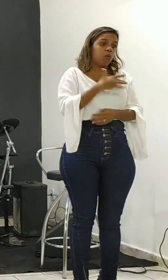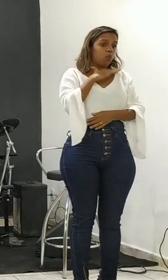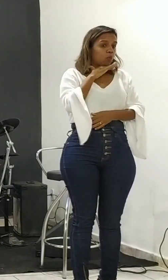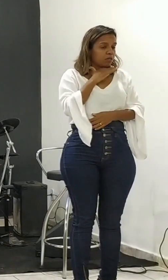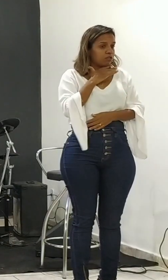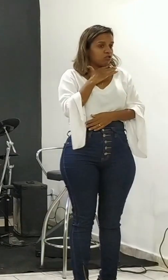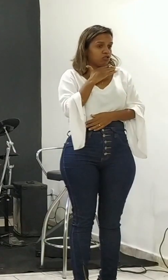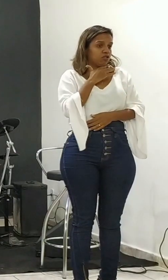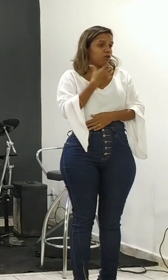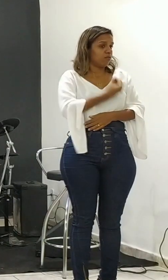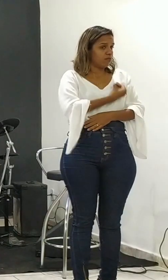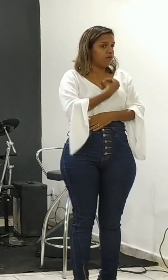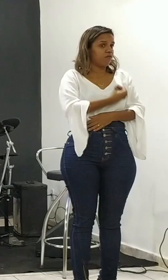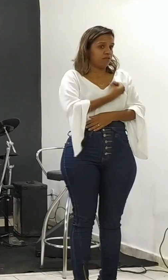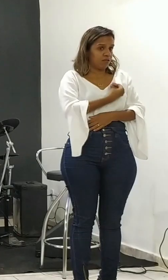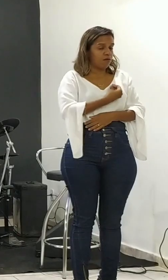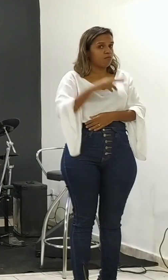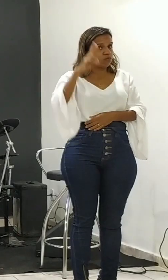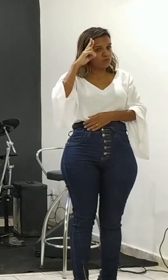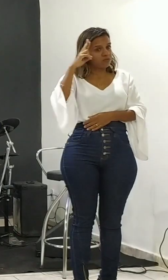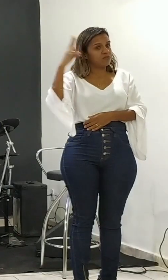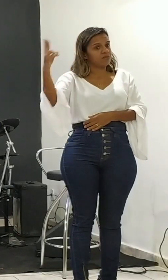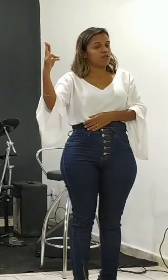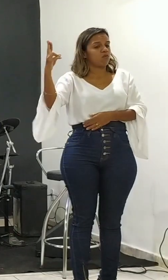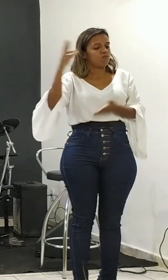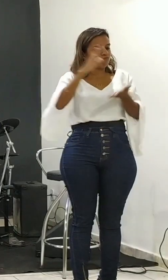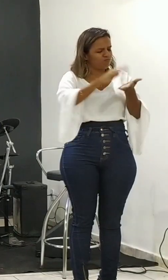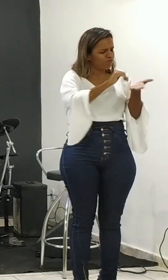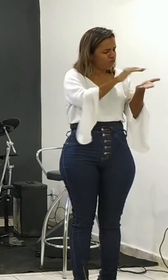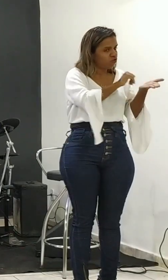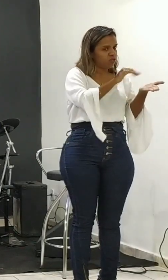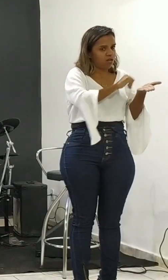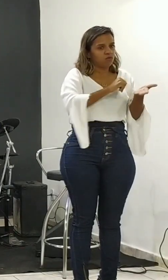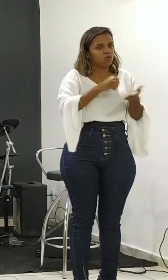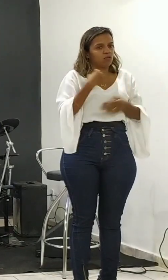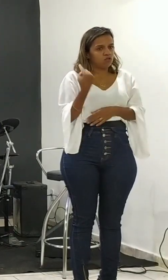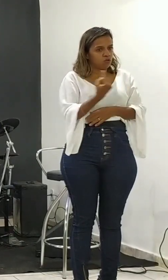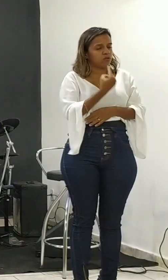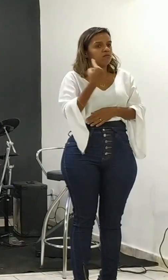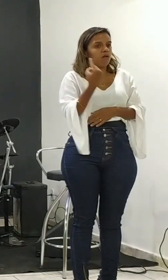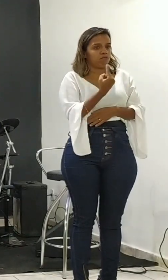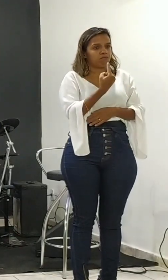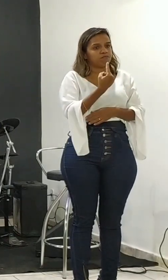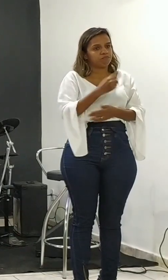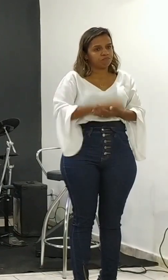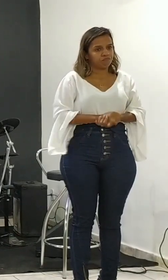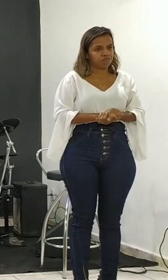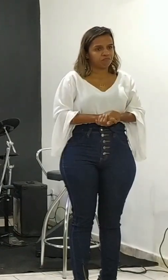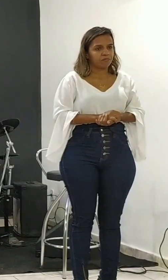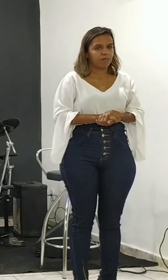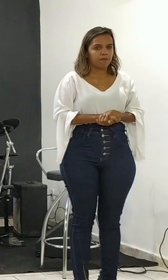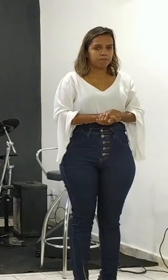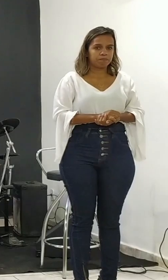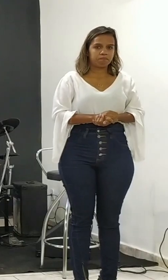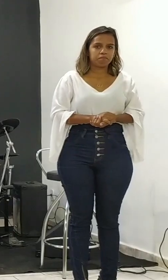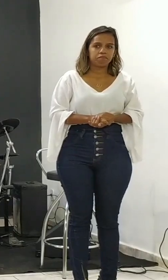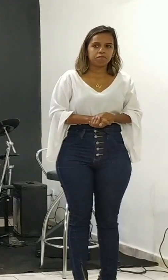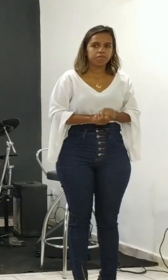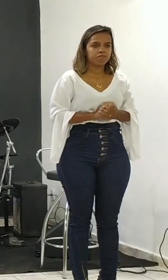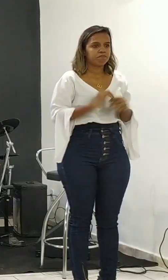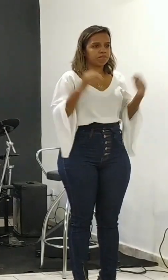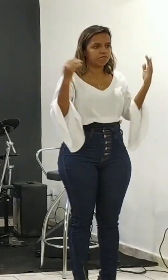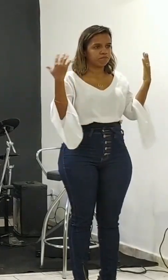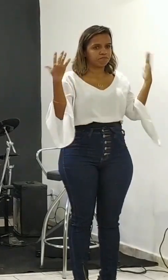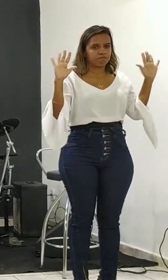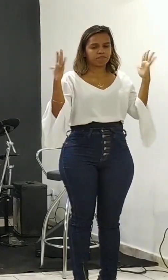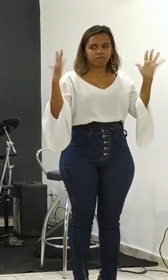Senhor possa entrar e acabar com a solidão. O restante é a mensagem.